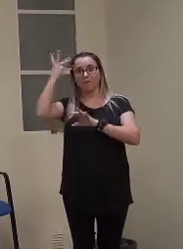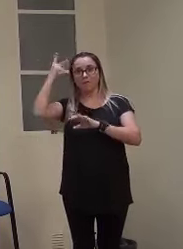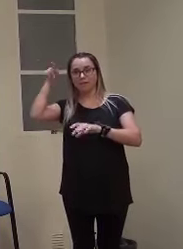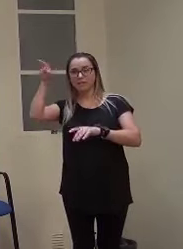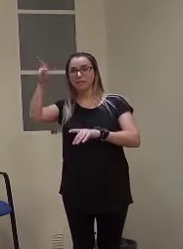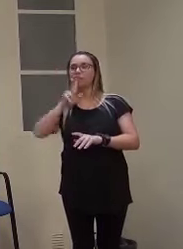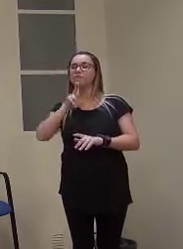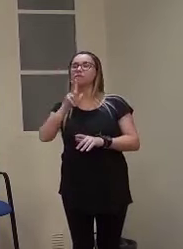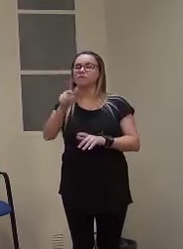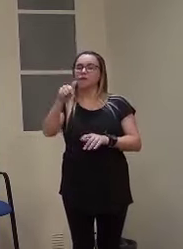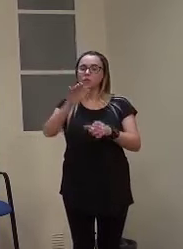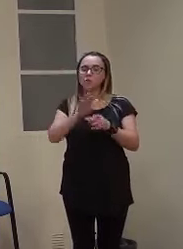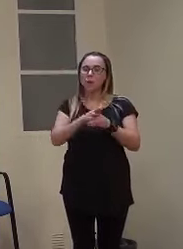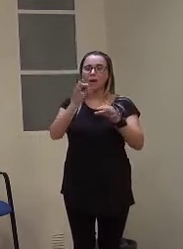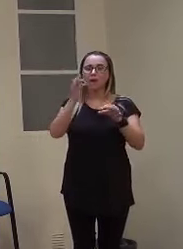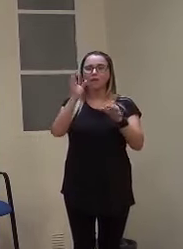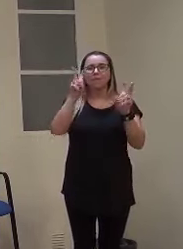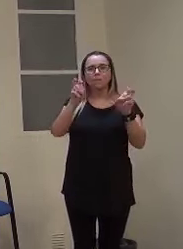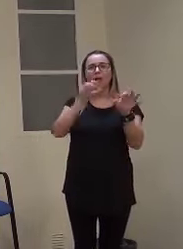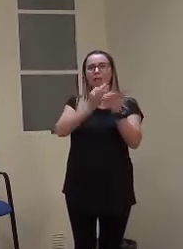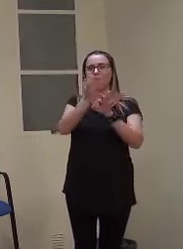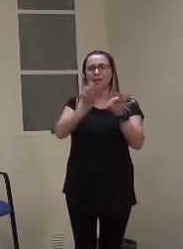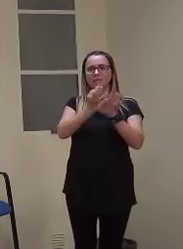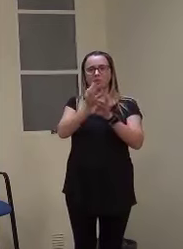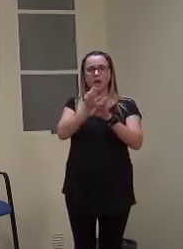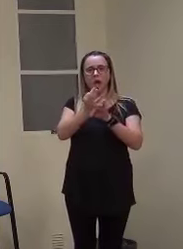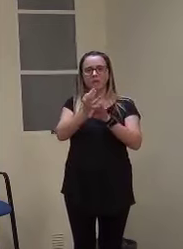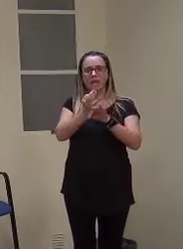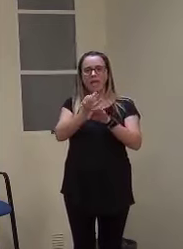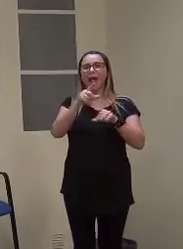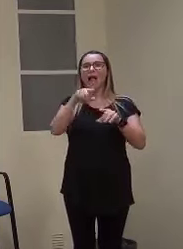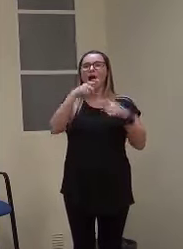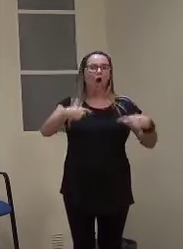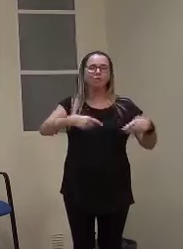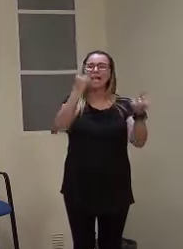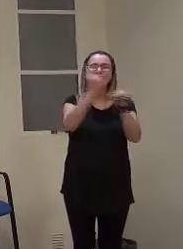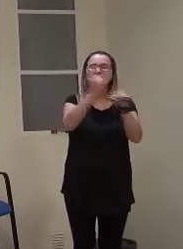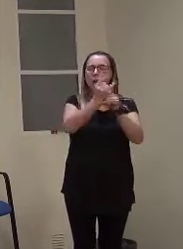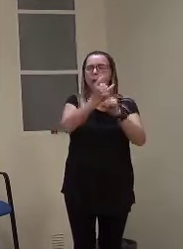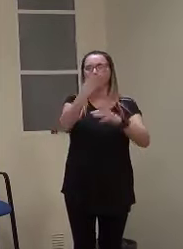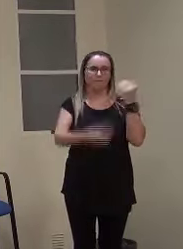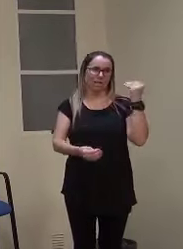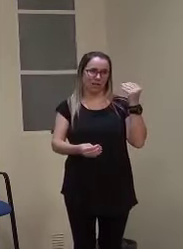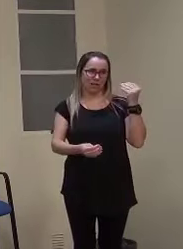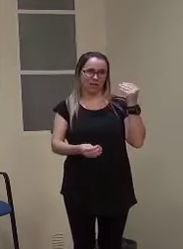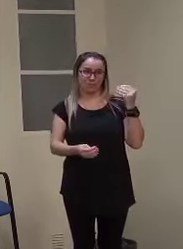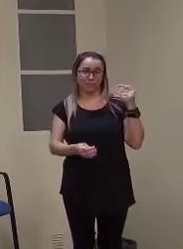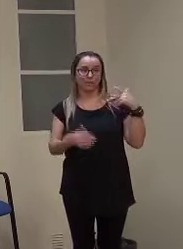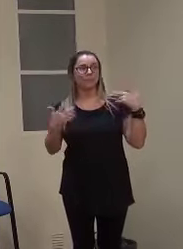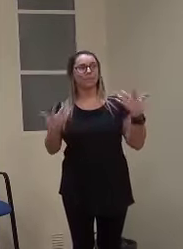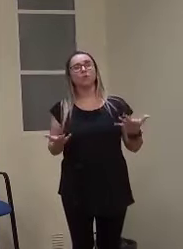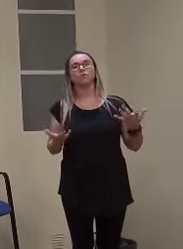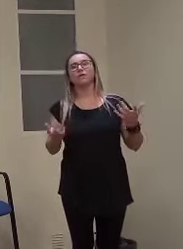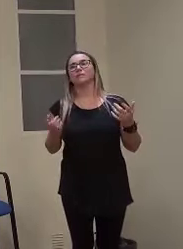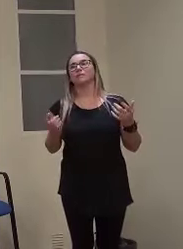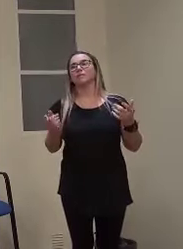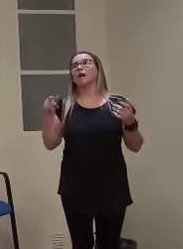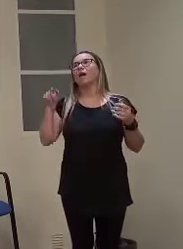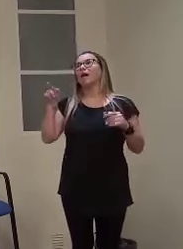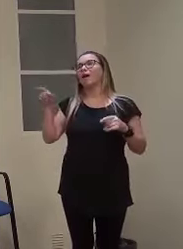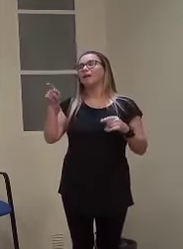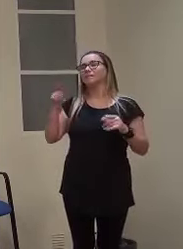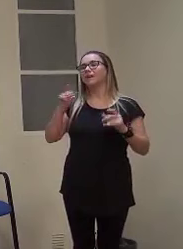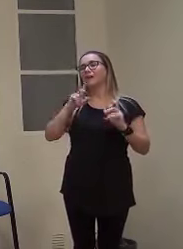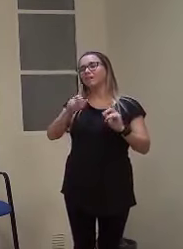en educación las cosas siempre no andan y de algún modo bueno la